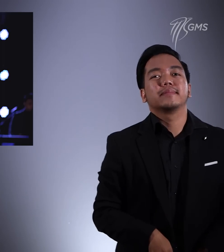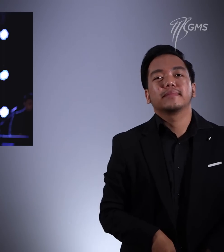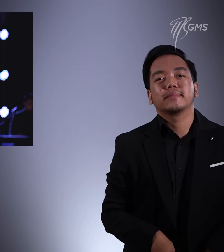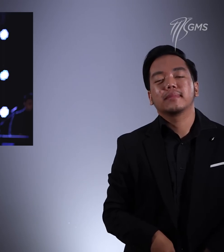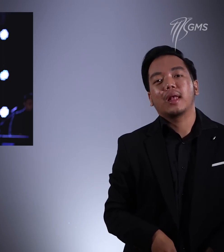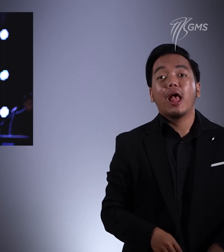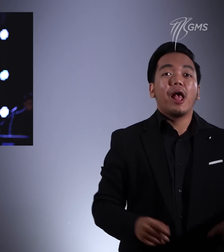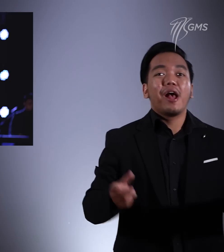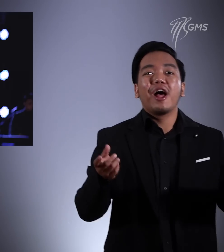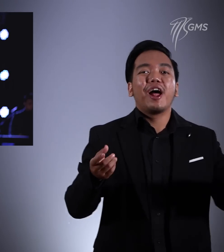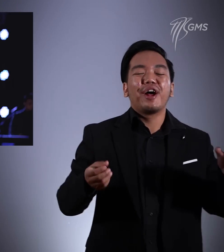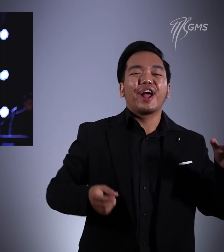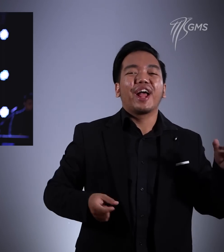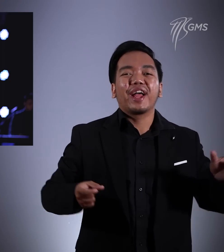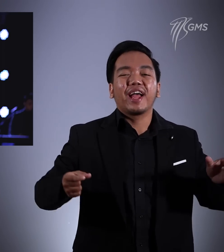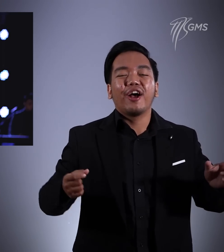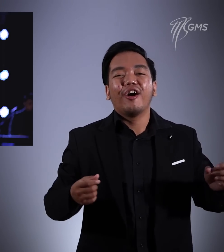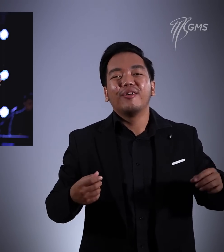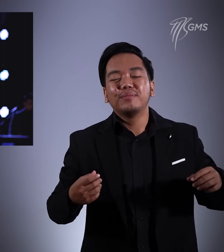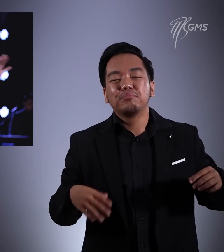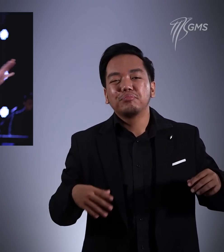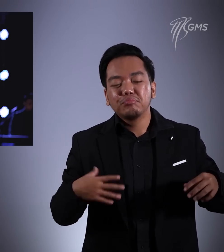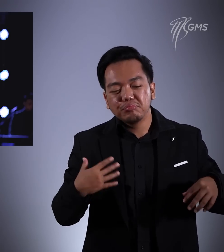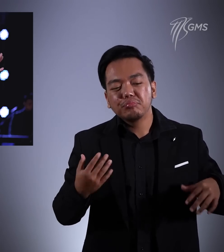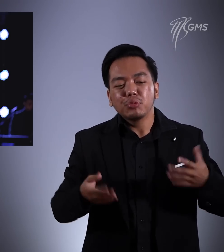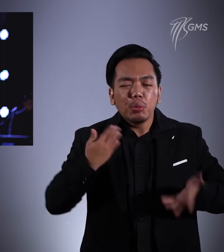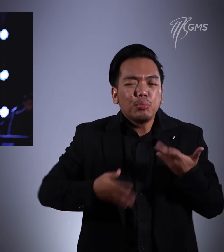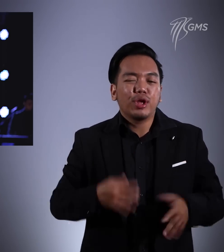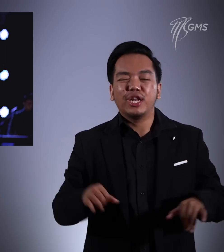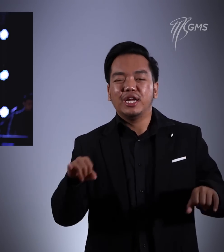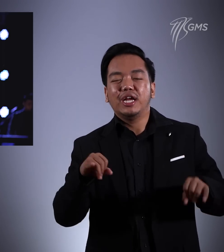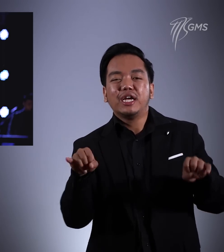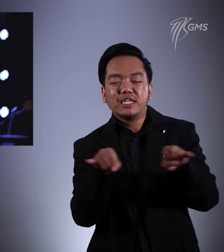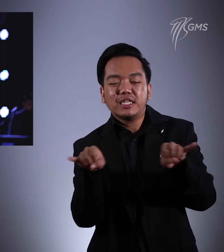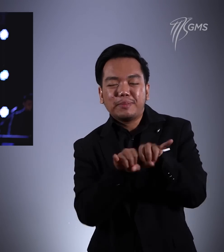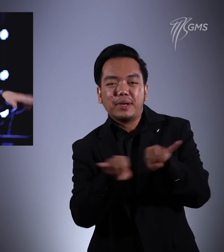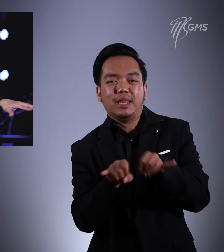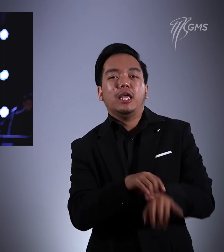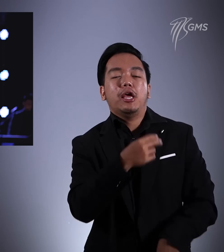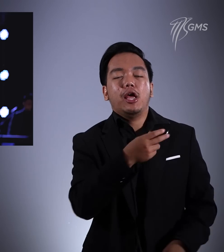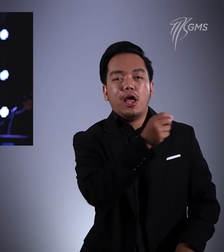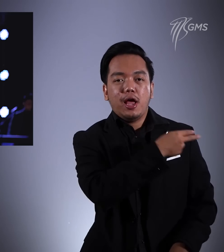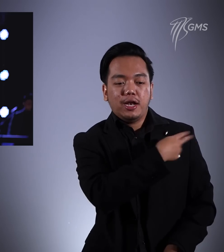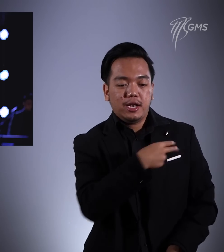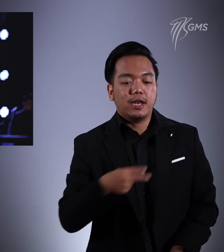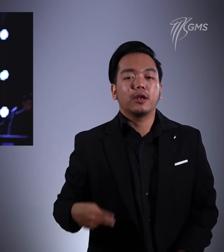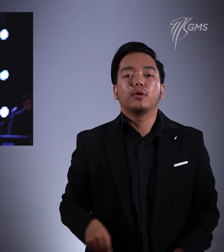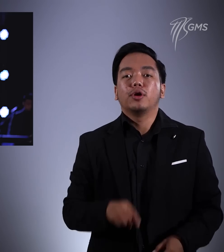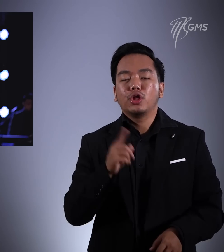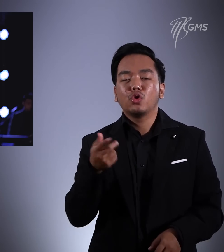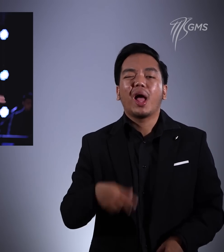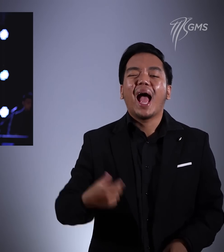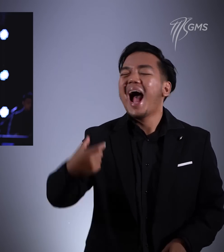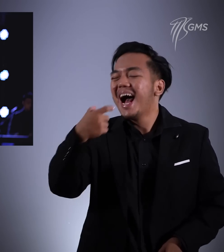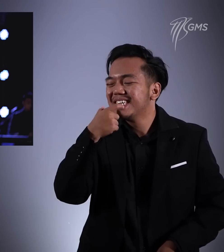Kayak orang Indonesia itu kerupuk gitu loh. Mana-mana di berbagai belahan bumi Indonesia selalu ada kerupuk ini, kerupuk itu, kerupuk